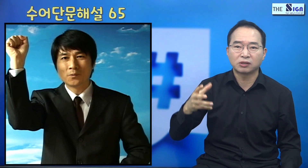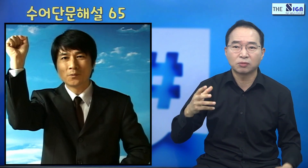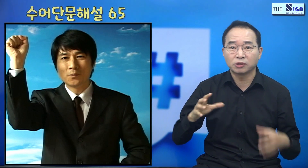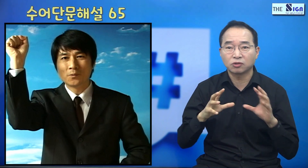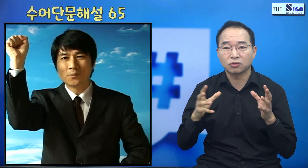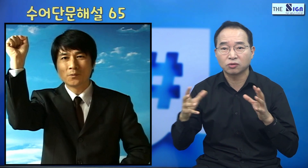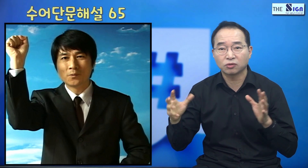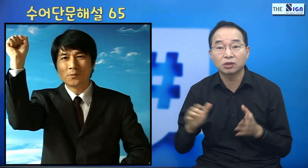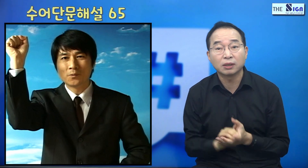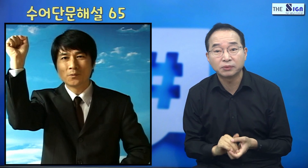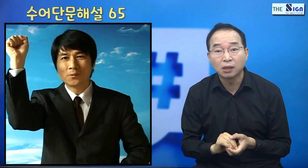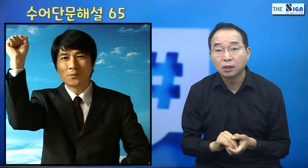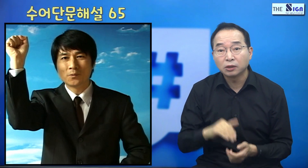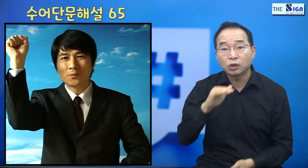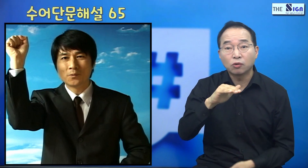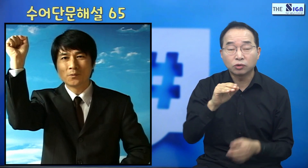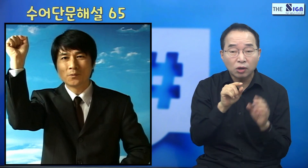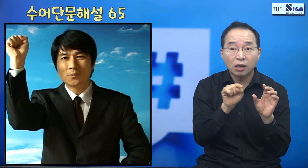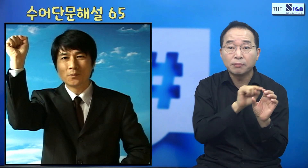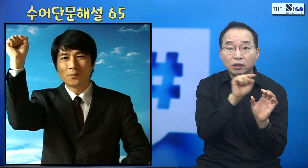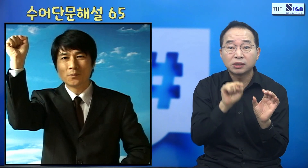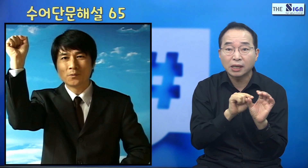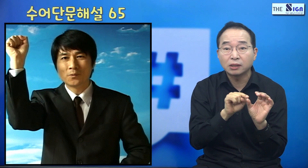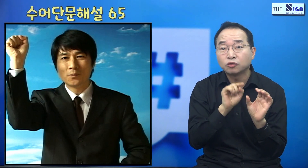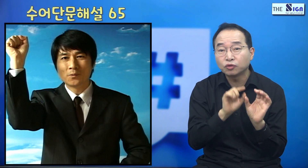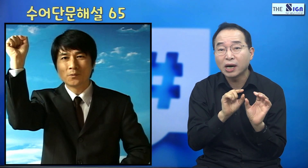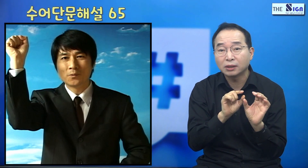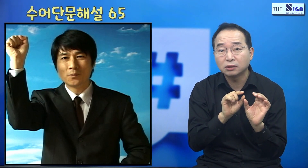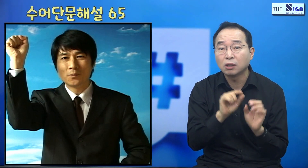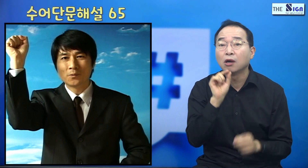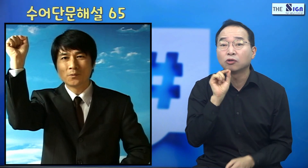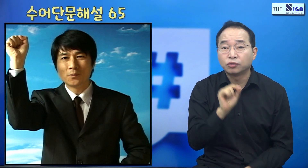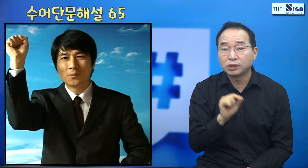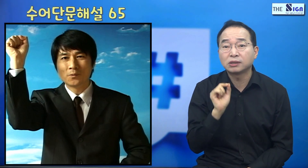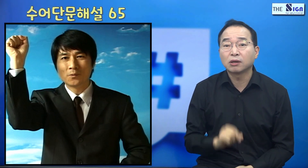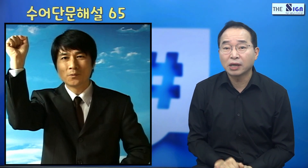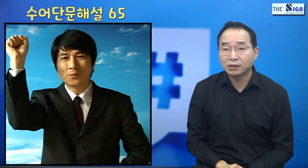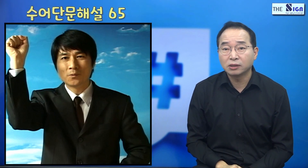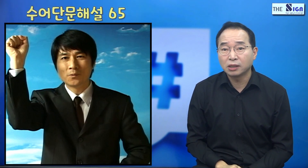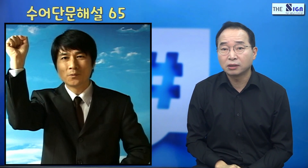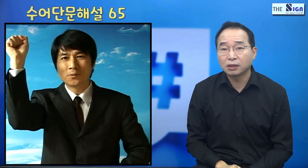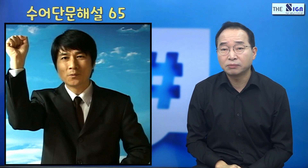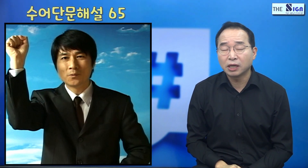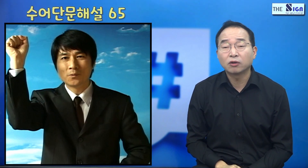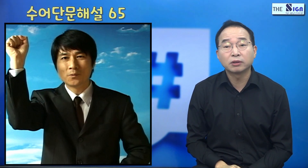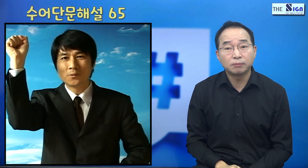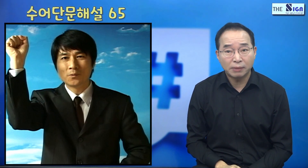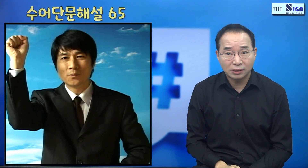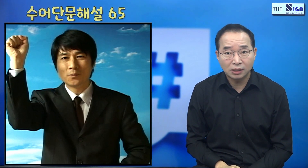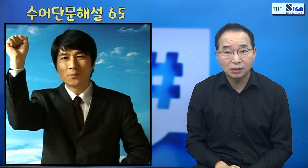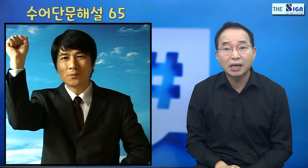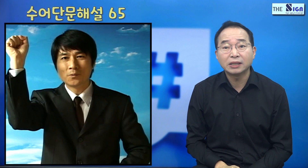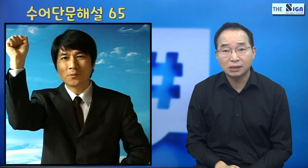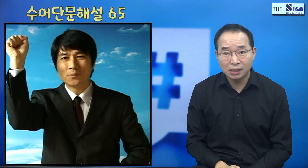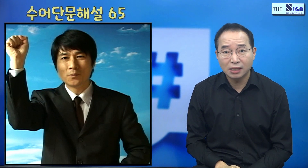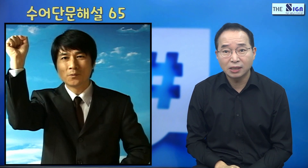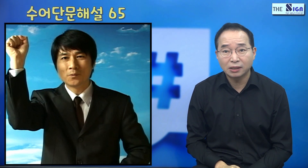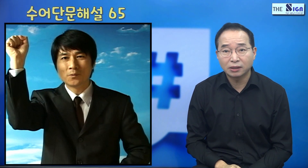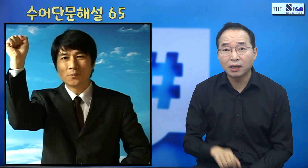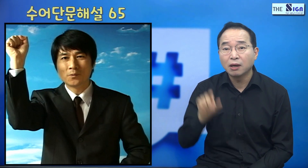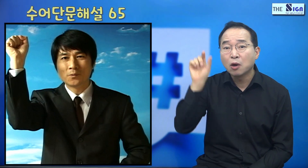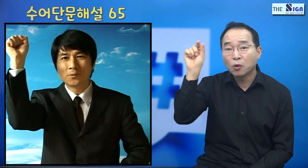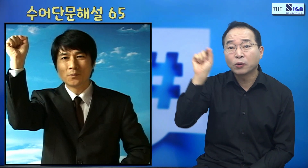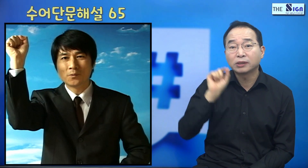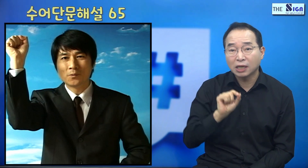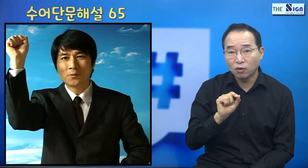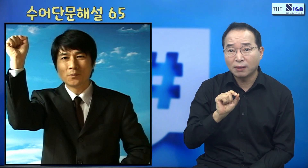어디 와가지고 뭐 저렇게 합니다. 최고고 정확한 명칭이 아닌 수화는 구체성을 가져야 되기 때문에 어떤 메시지나 이야기할